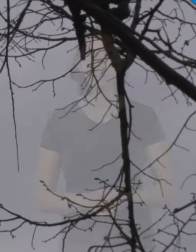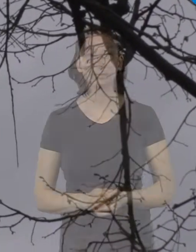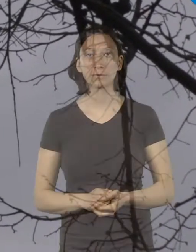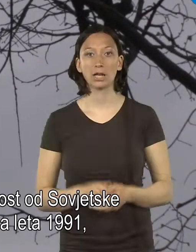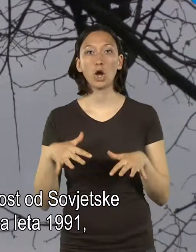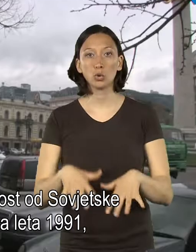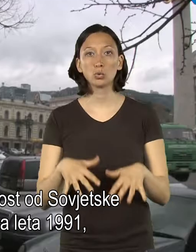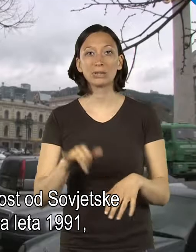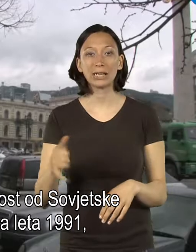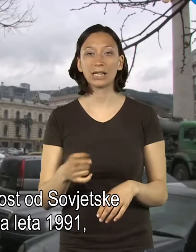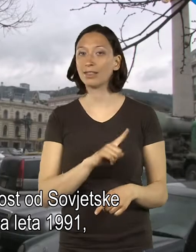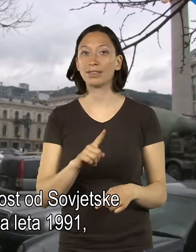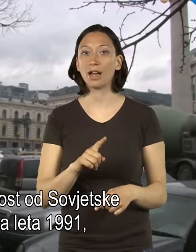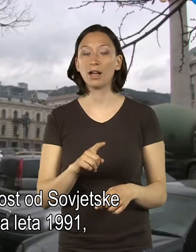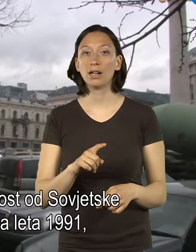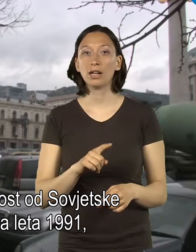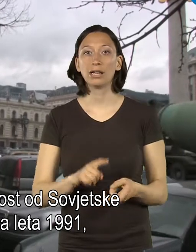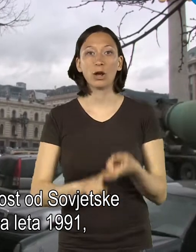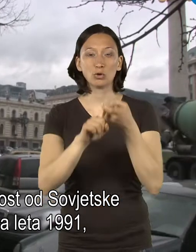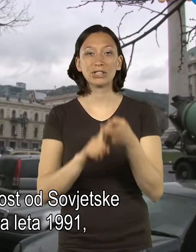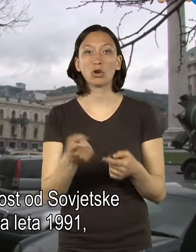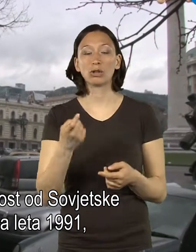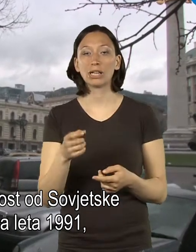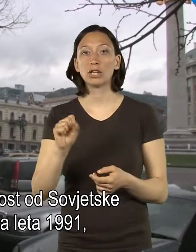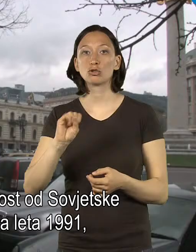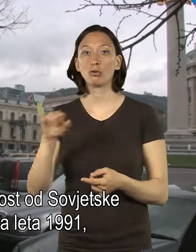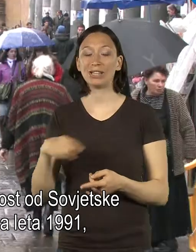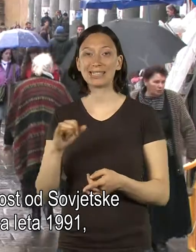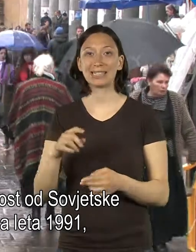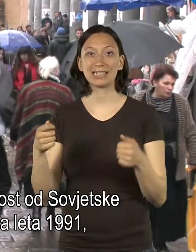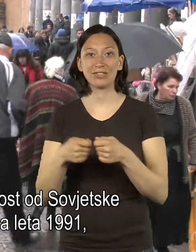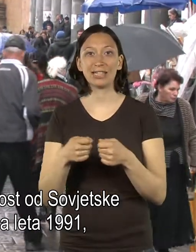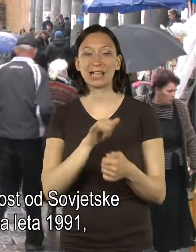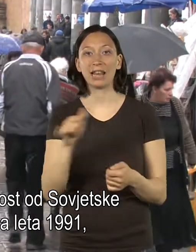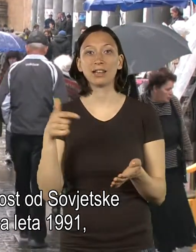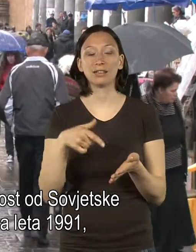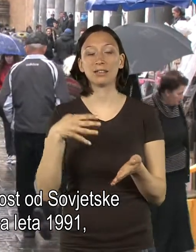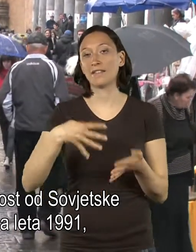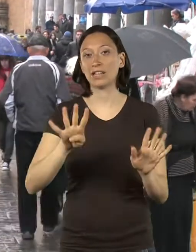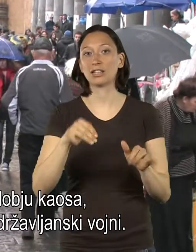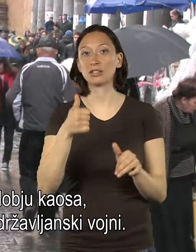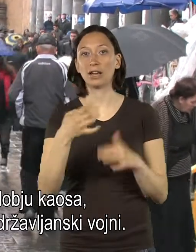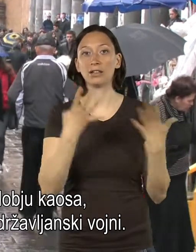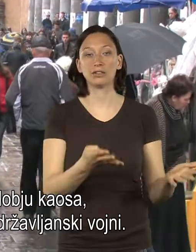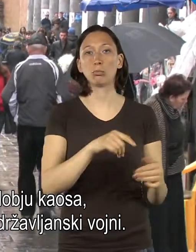Gruzija je neodvisnost od Sovjetske zveze razglasila leta 1991 po daljšem obdobju